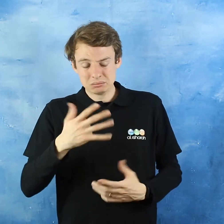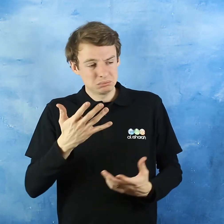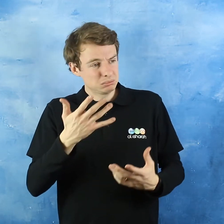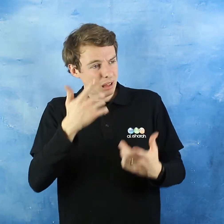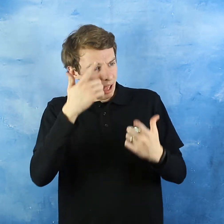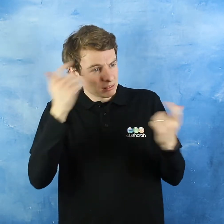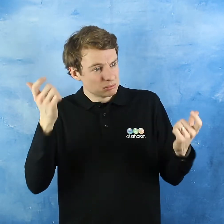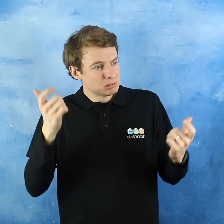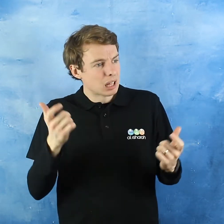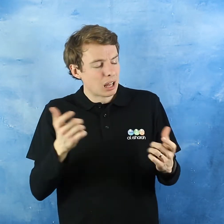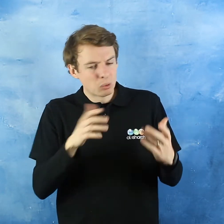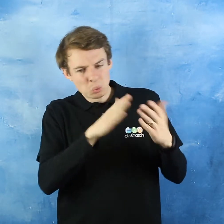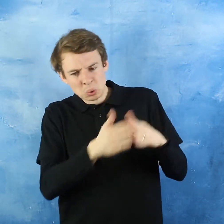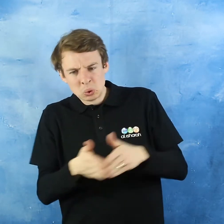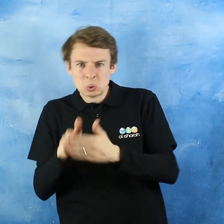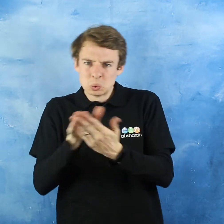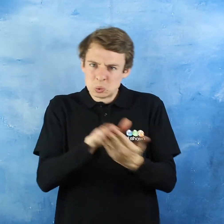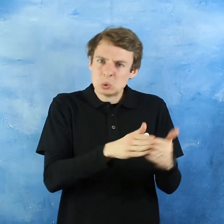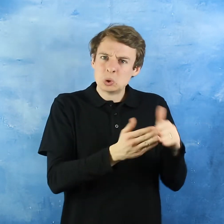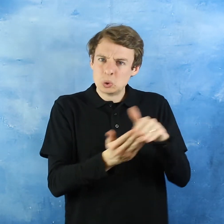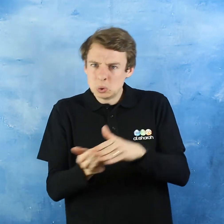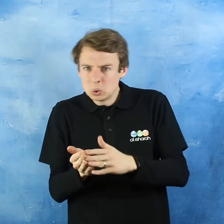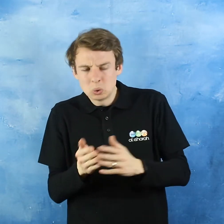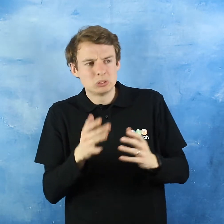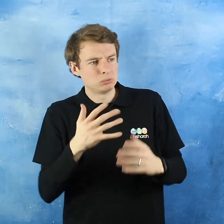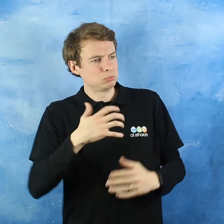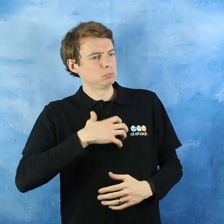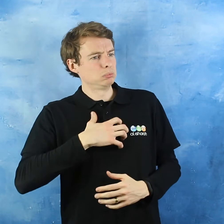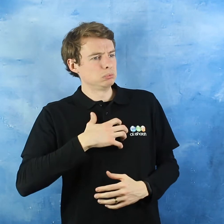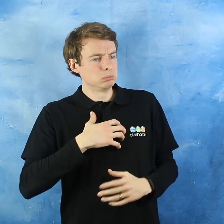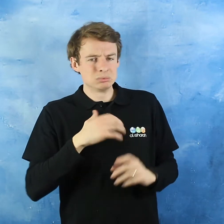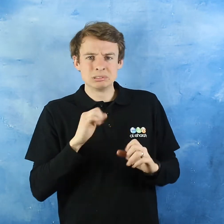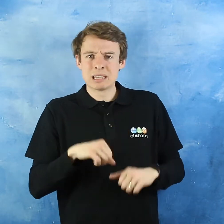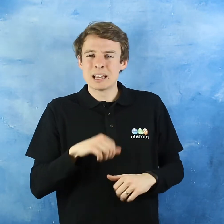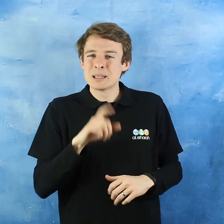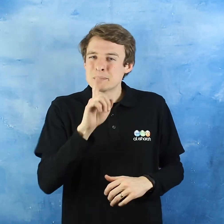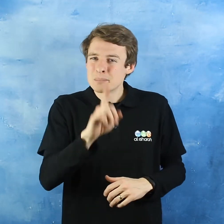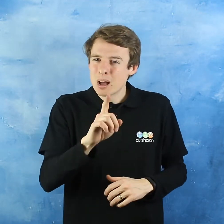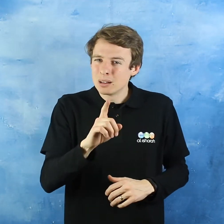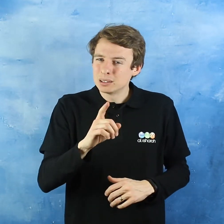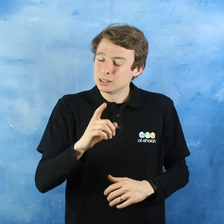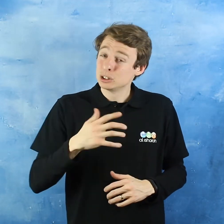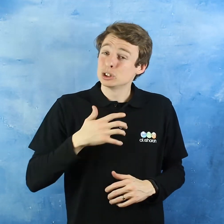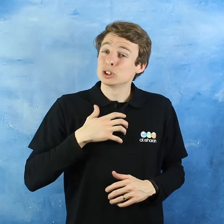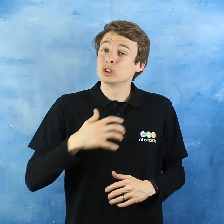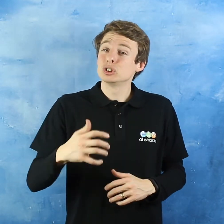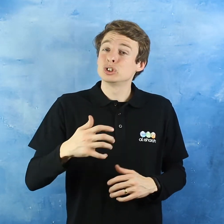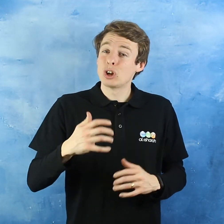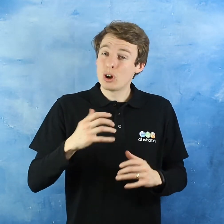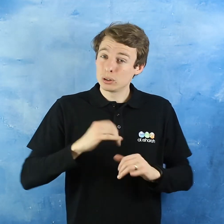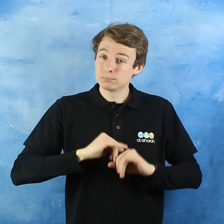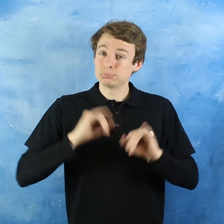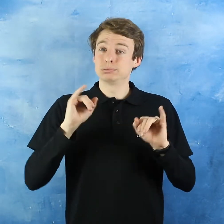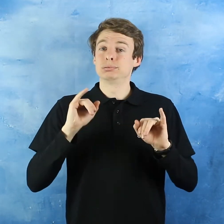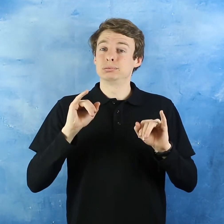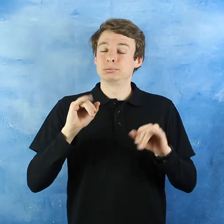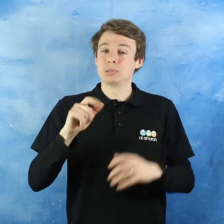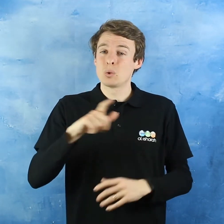that you are ليس هذا بشدة إنما شدة الحاجة إلى الناس. But I